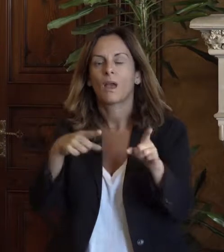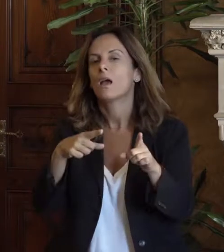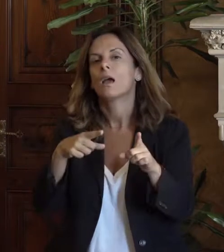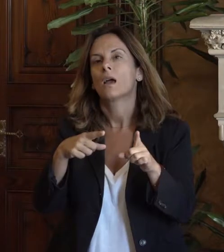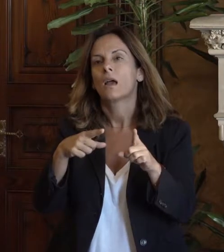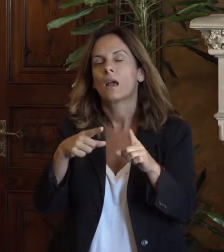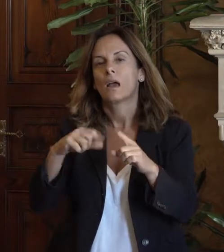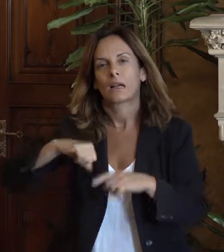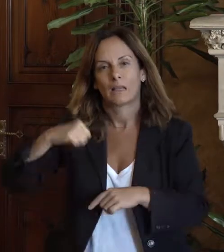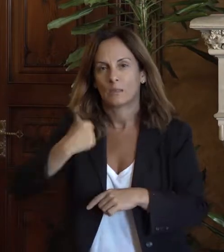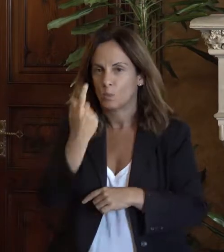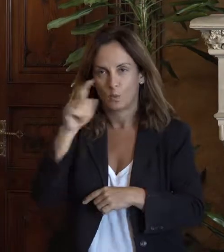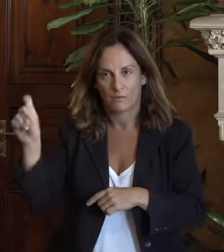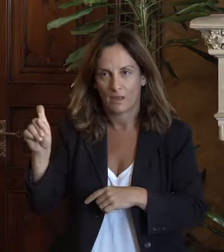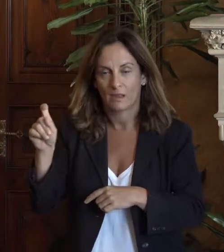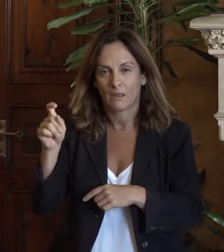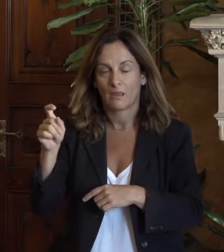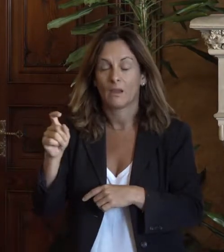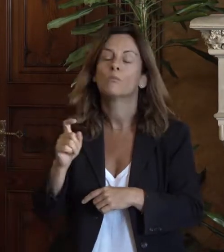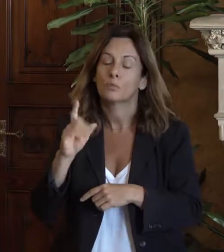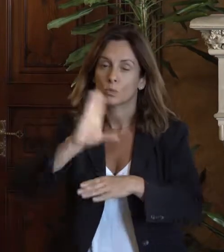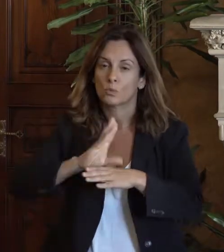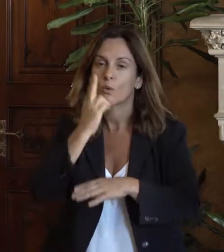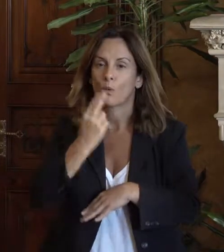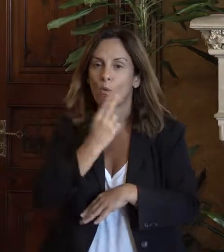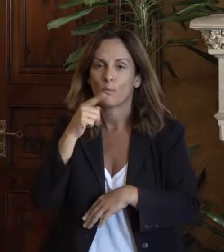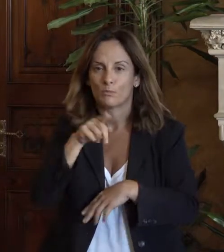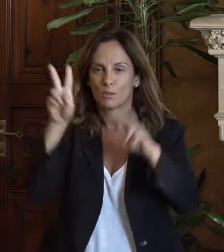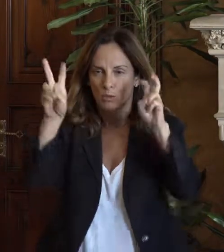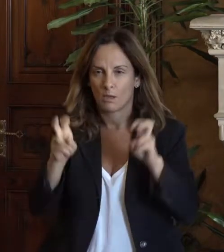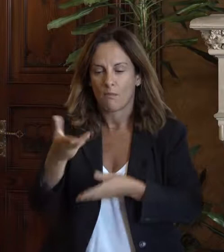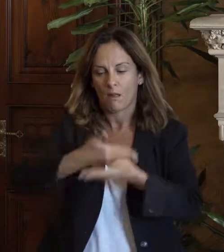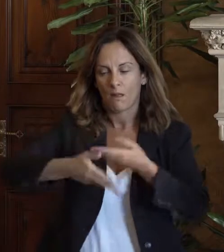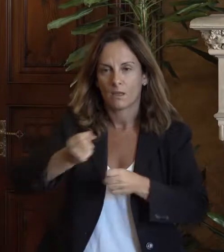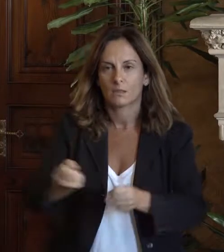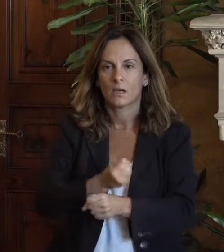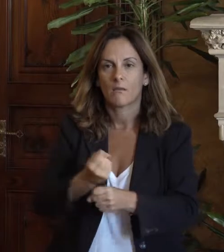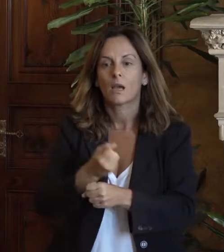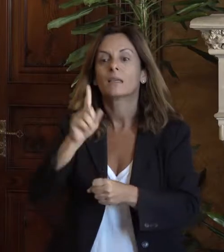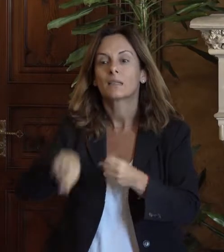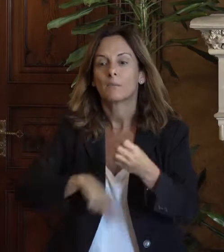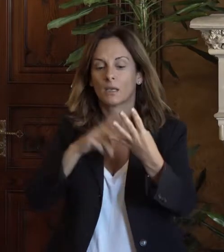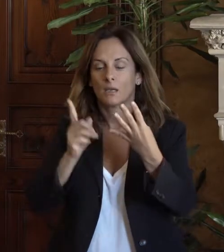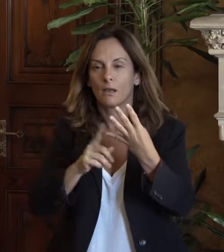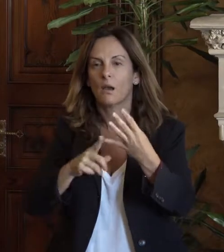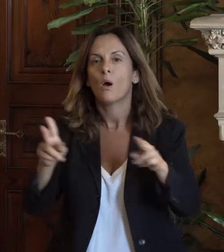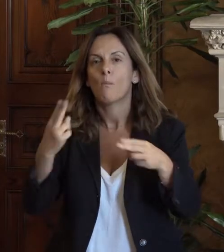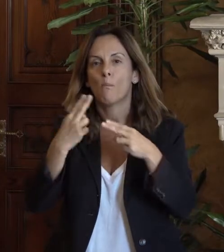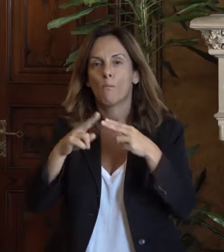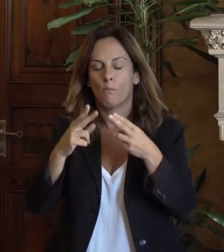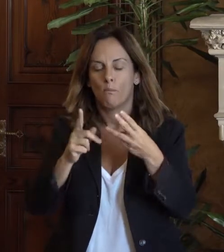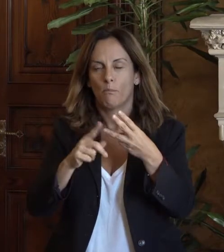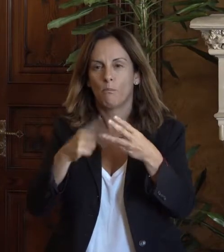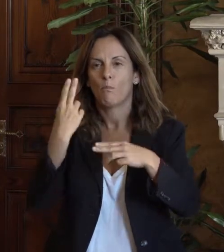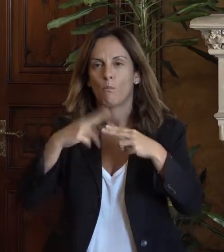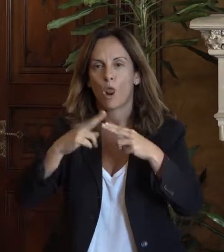ens hem compromès a fer-hi feina, així com també col·laboracions a les polítiques d'igualtat, que ara el Consell Insular assumeix la competència i per tant